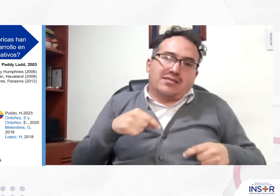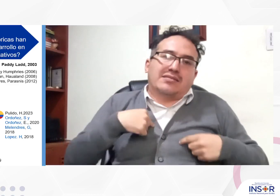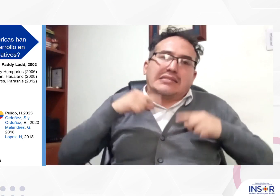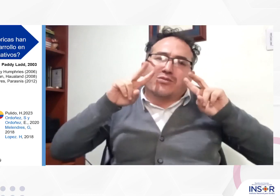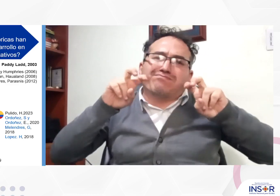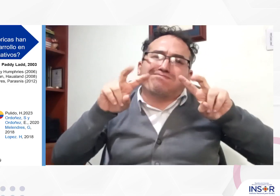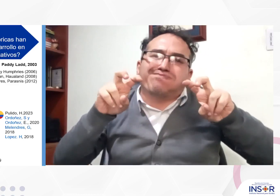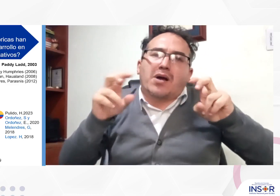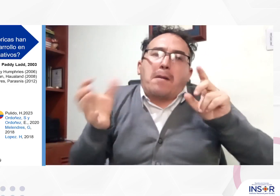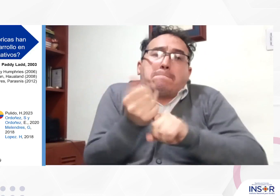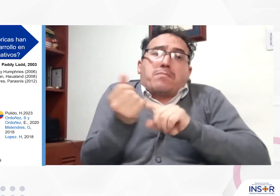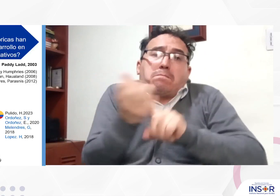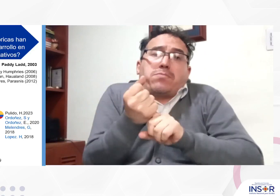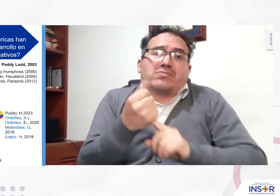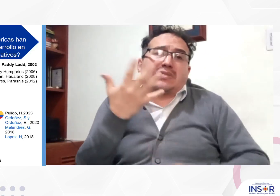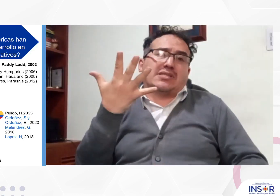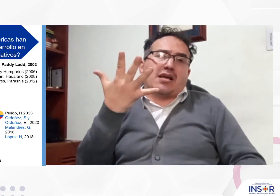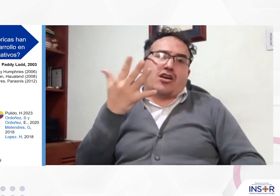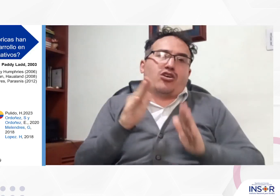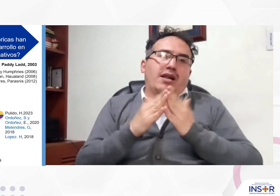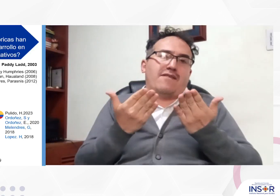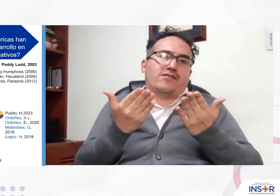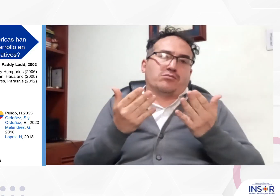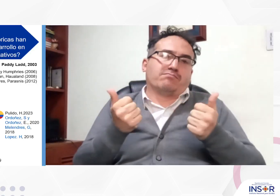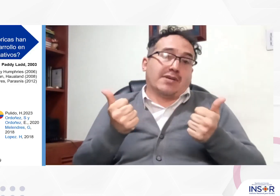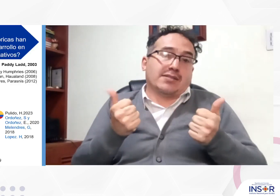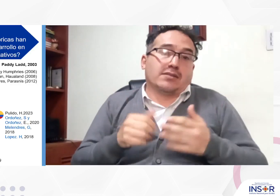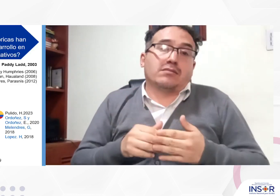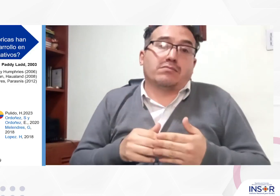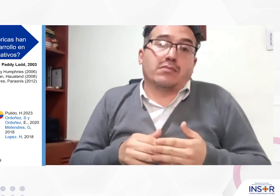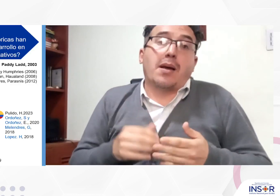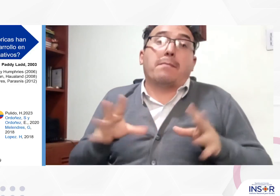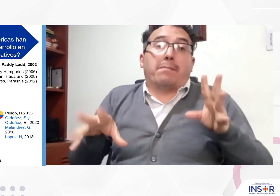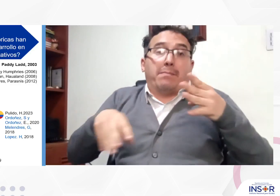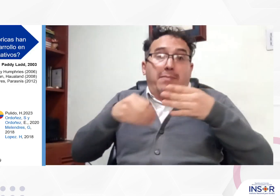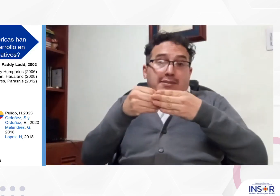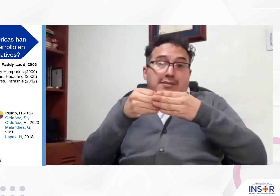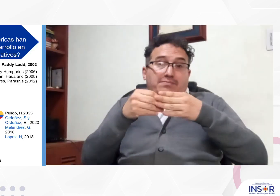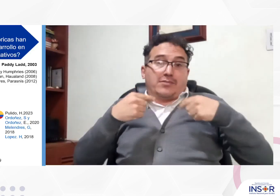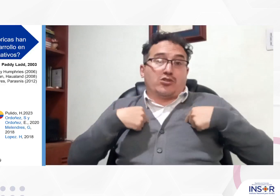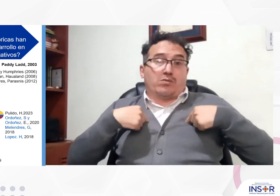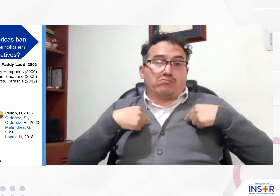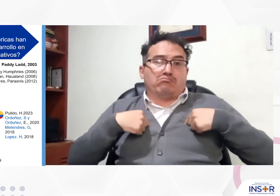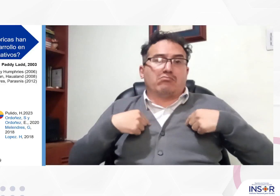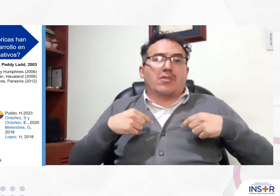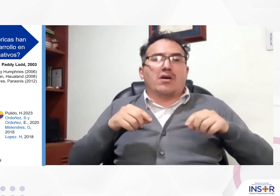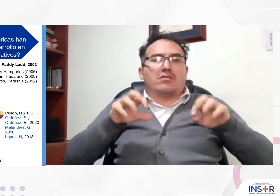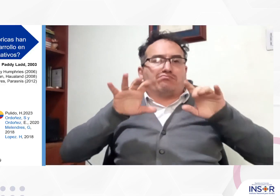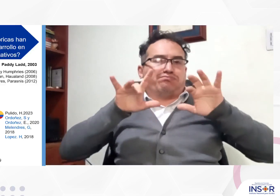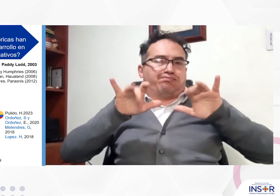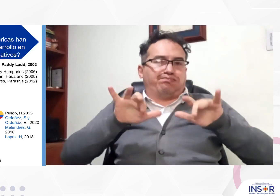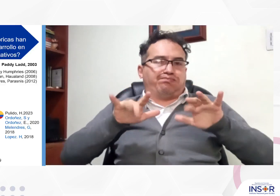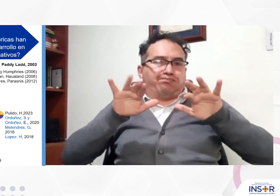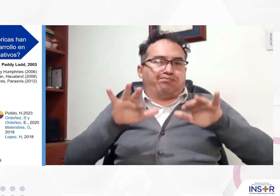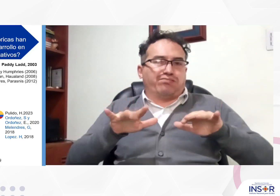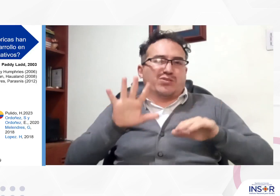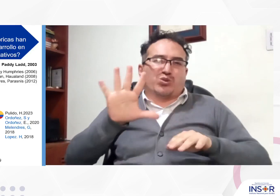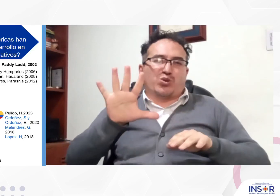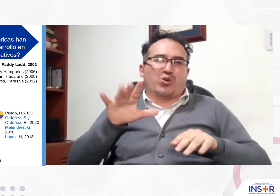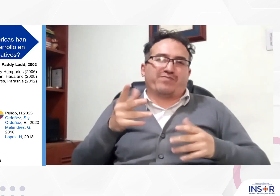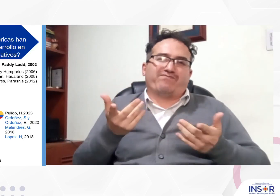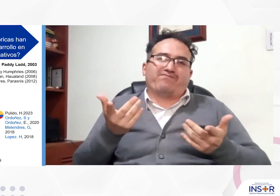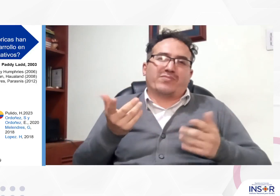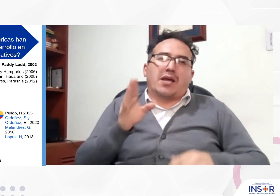cuales pues yo lamentablemente siento que es mejor los autores sordos en este término y por eso he hecho